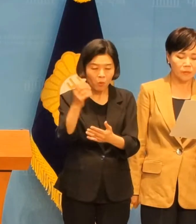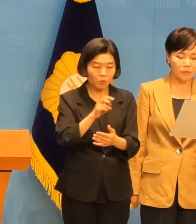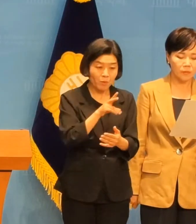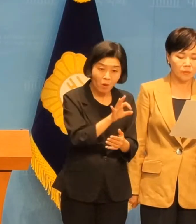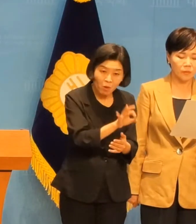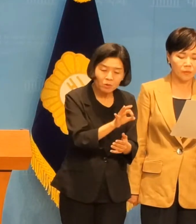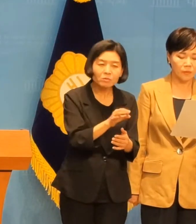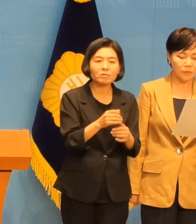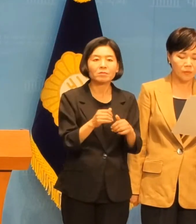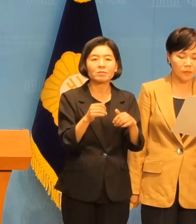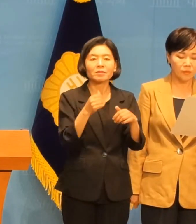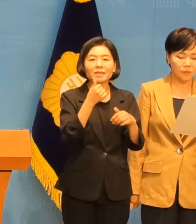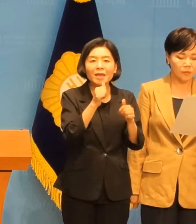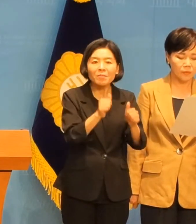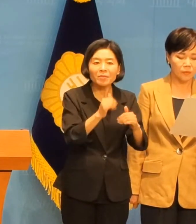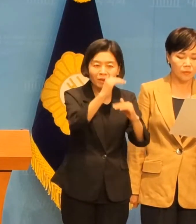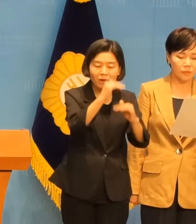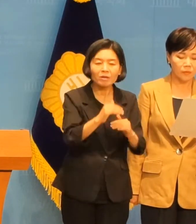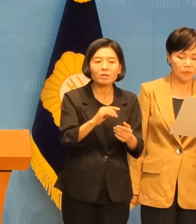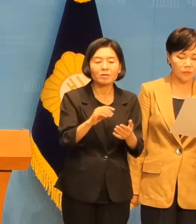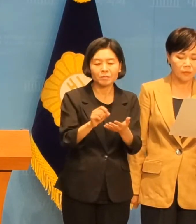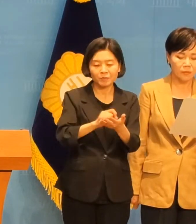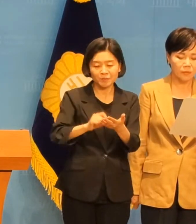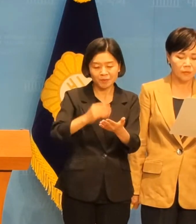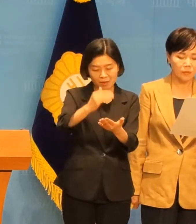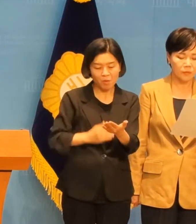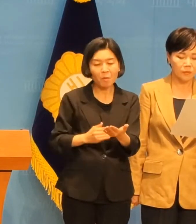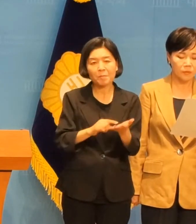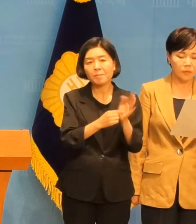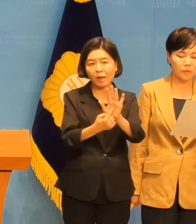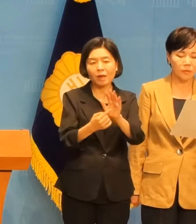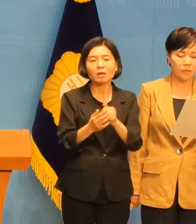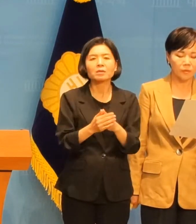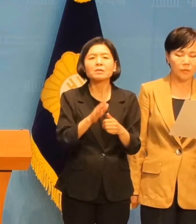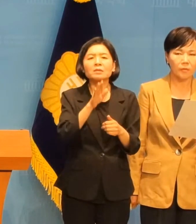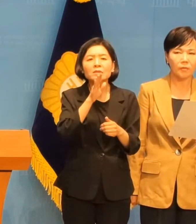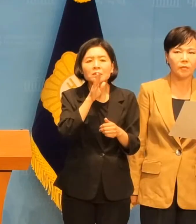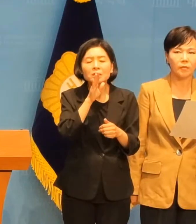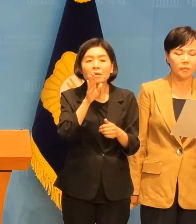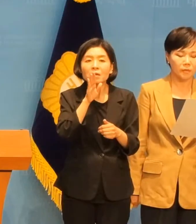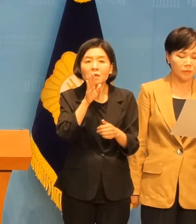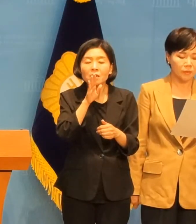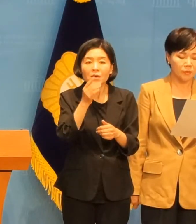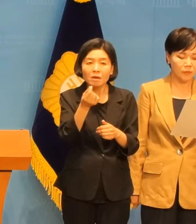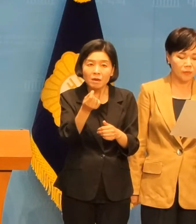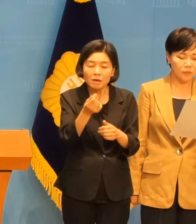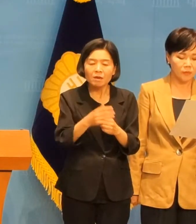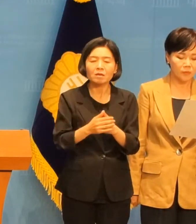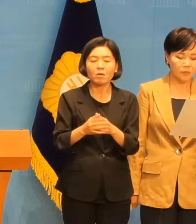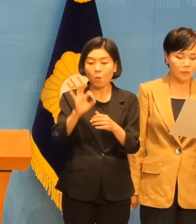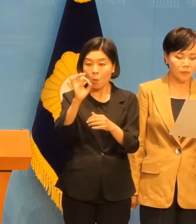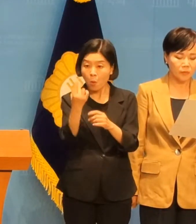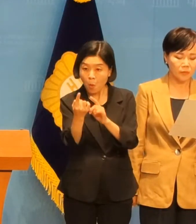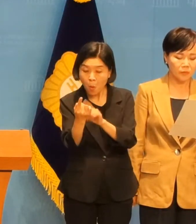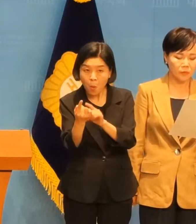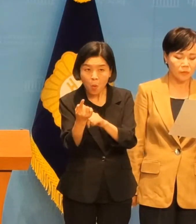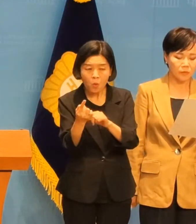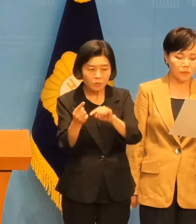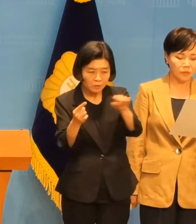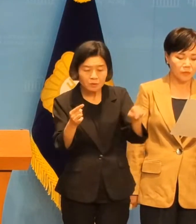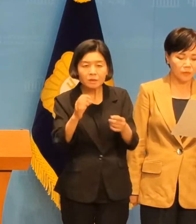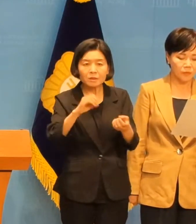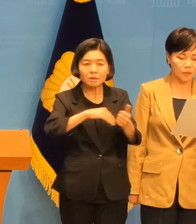법률 대리인을 통해 제기되었습니다. 사실이라면 오세훈 시장이 이 사실을 인지했다는 것을